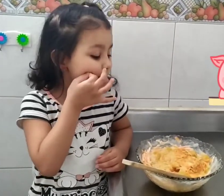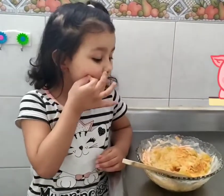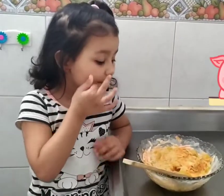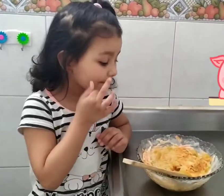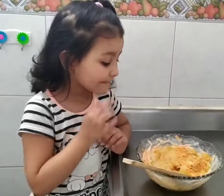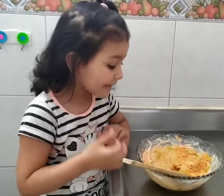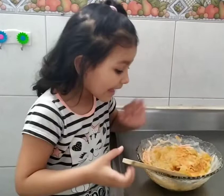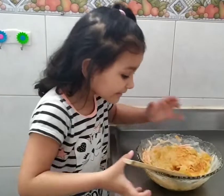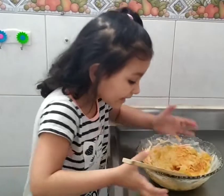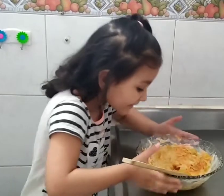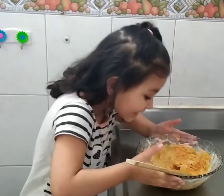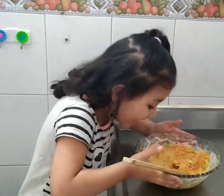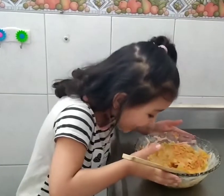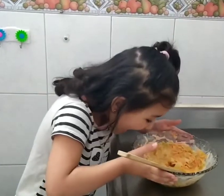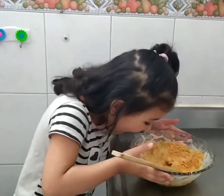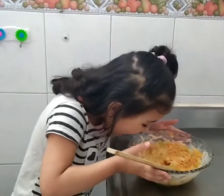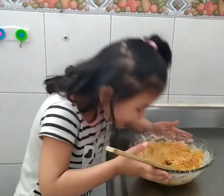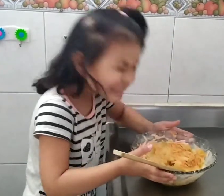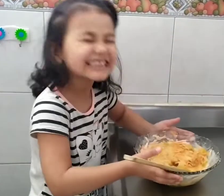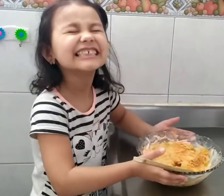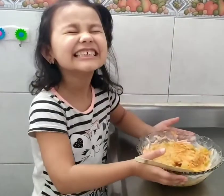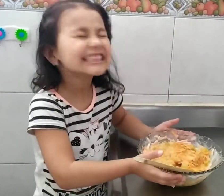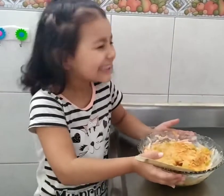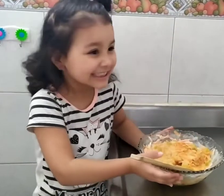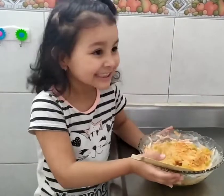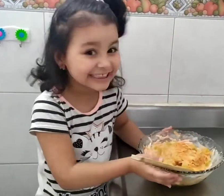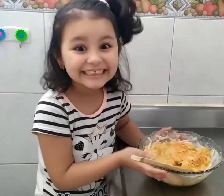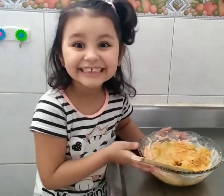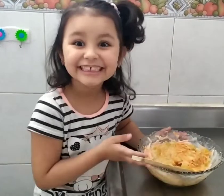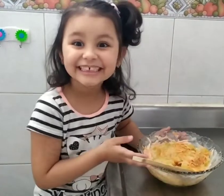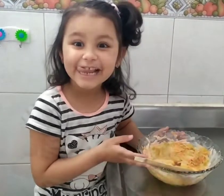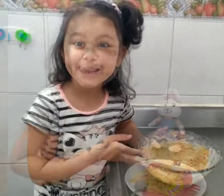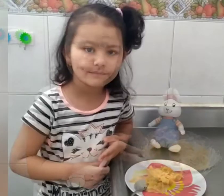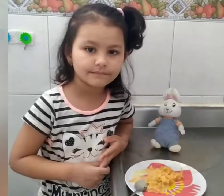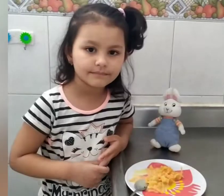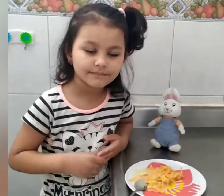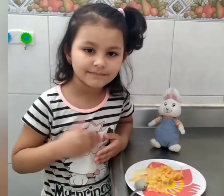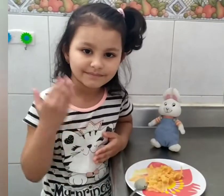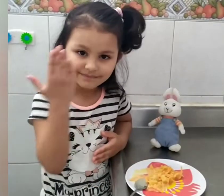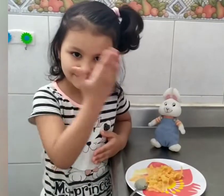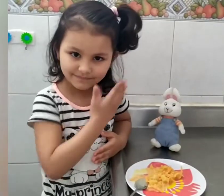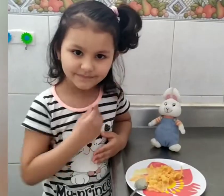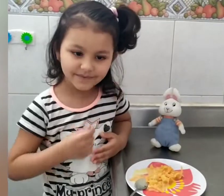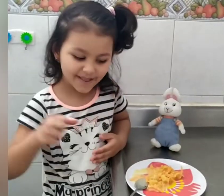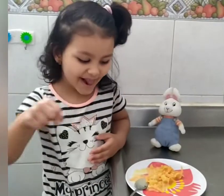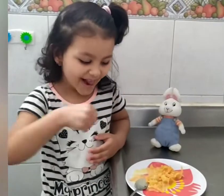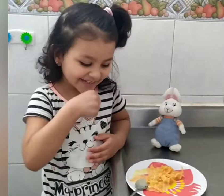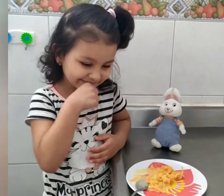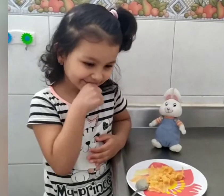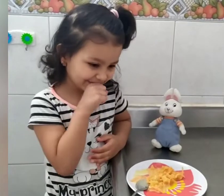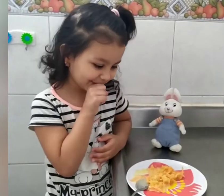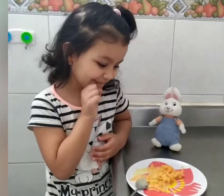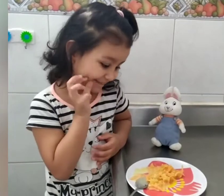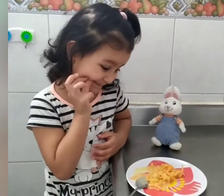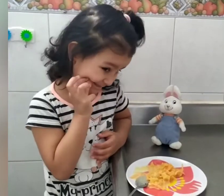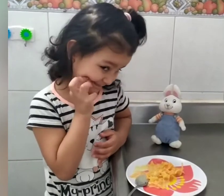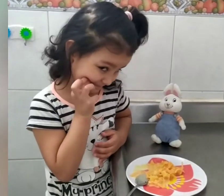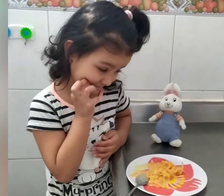amo, ya quiero comer de una vez, vamos a probar,